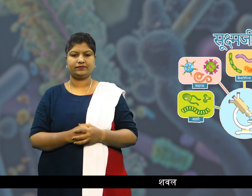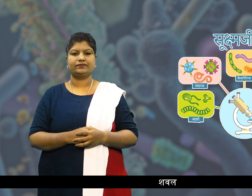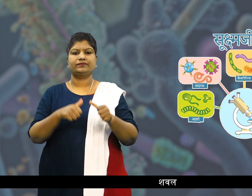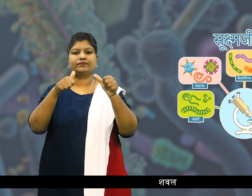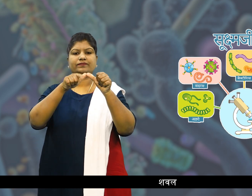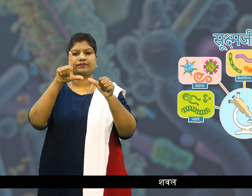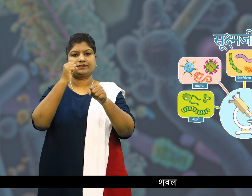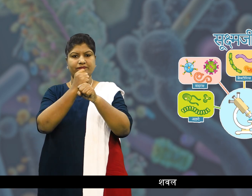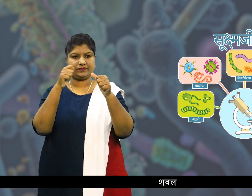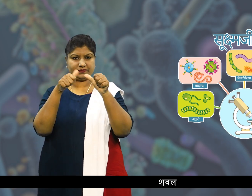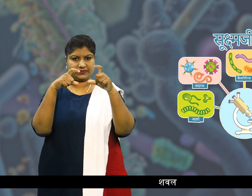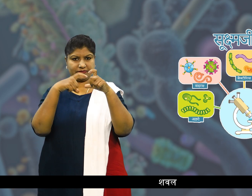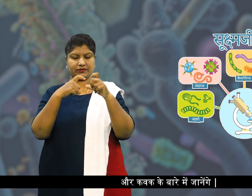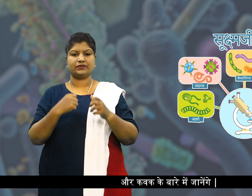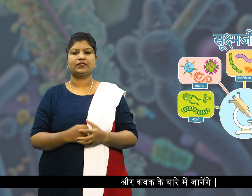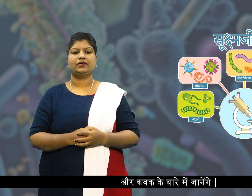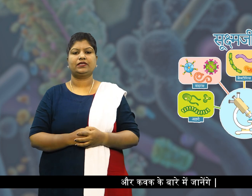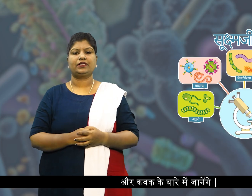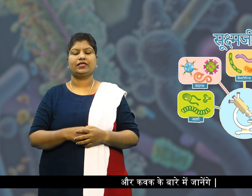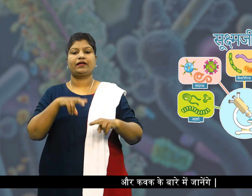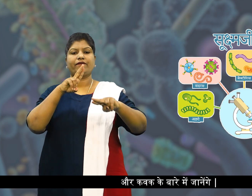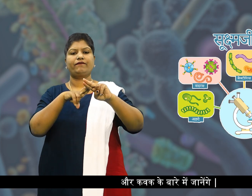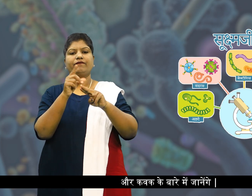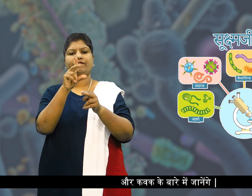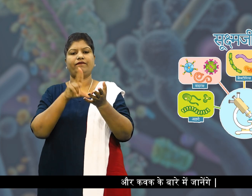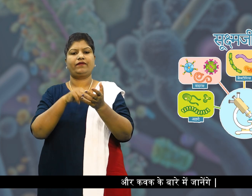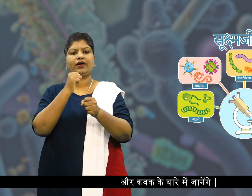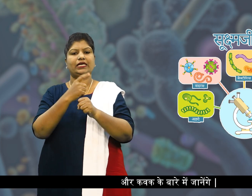शैवाल और कवक के बारे में जानेंगे।